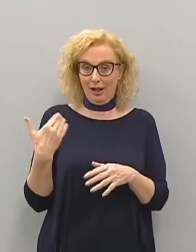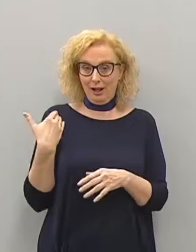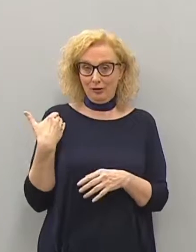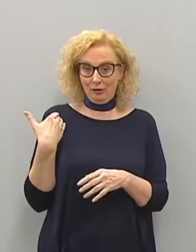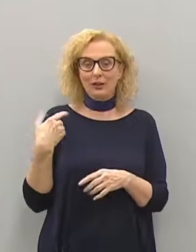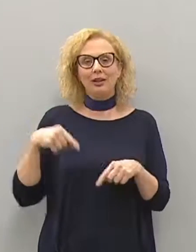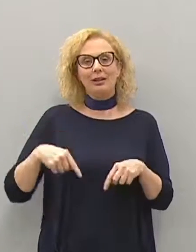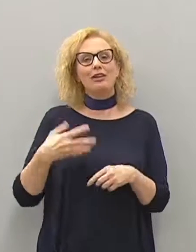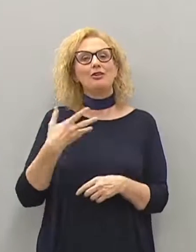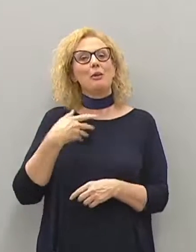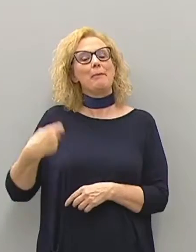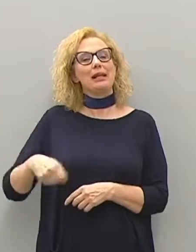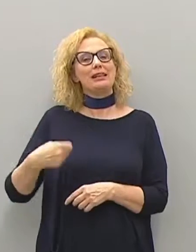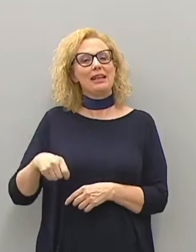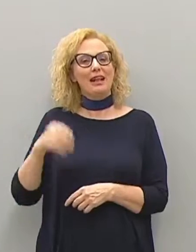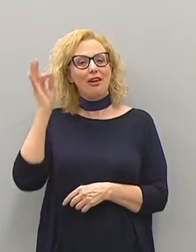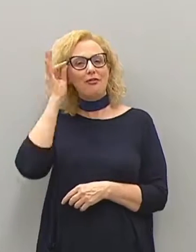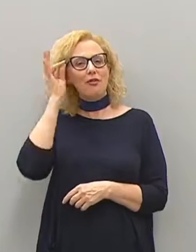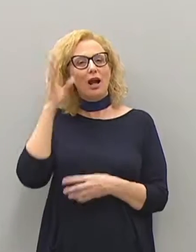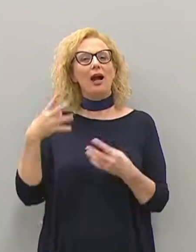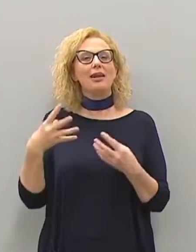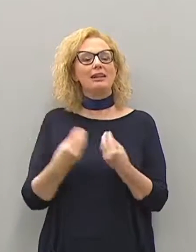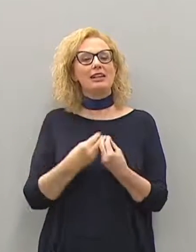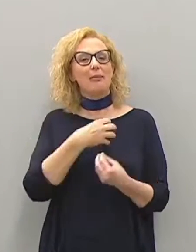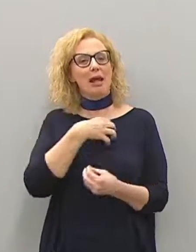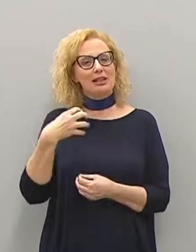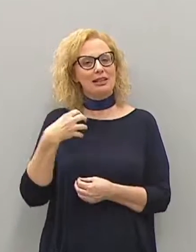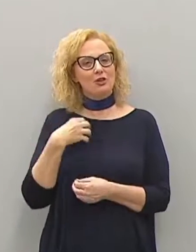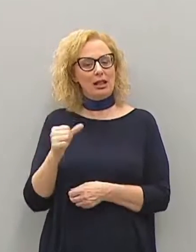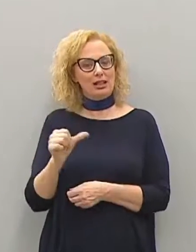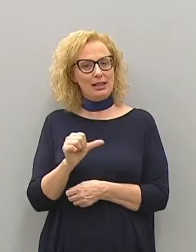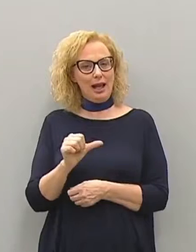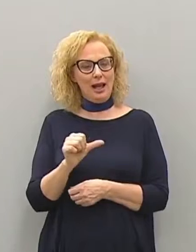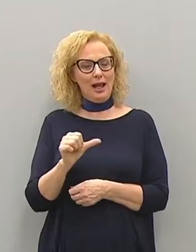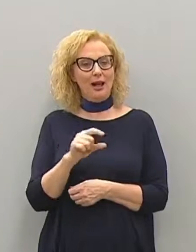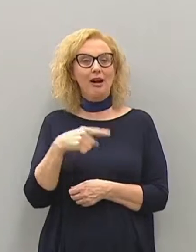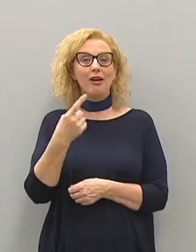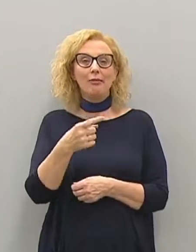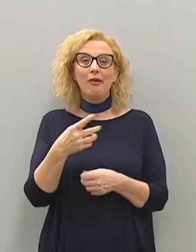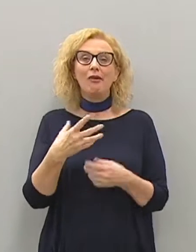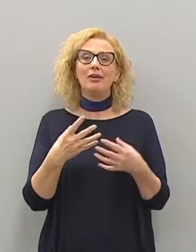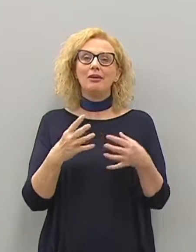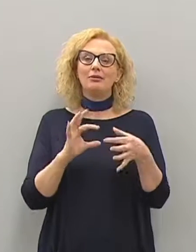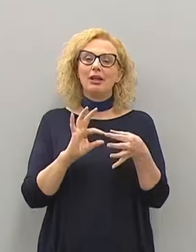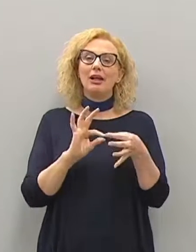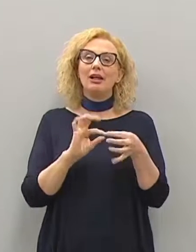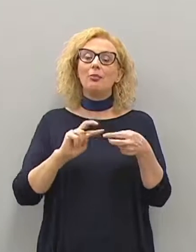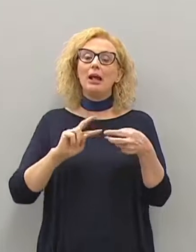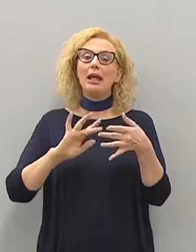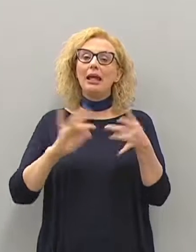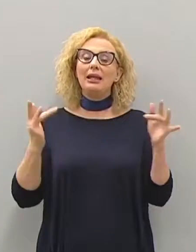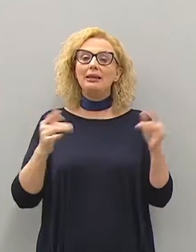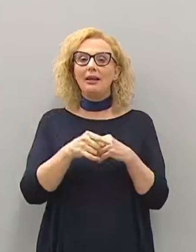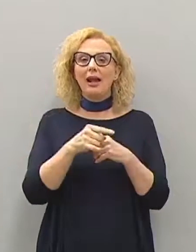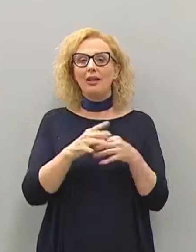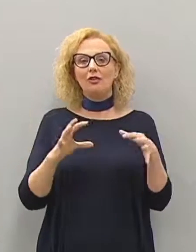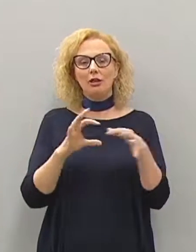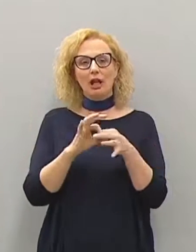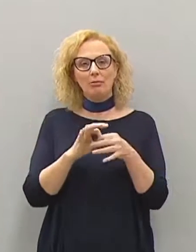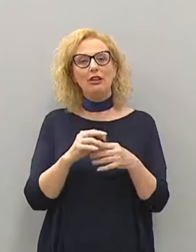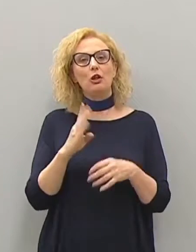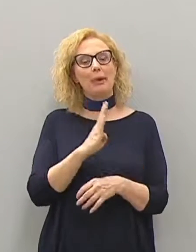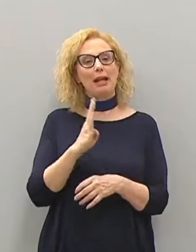il presidente fugatti all'assessore segnana in collegamento invece il dottor benetollo e il dottor riusciti andiamo molto